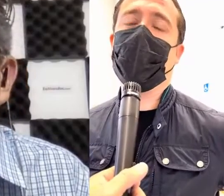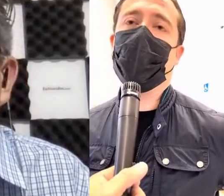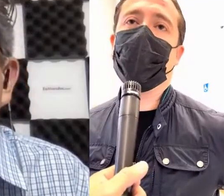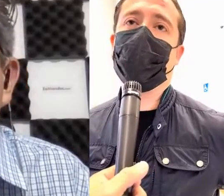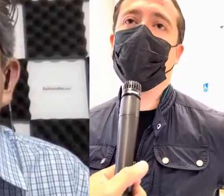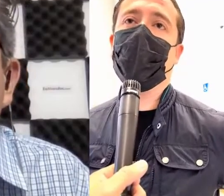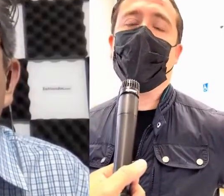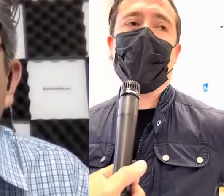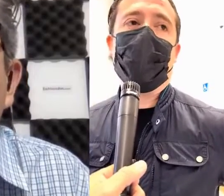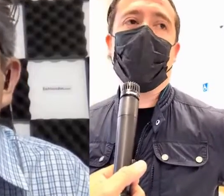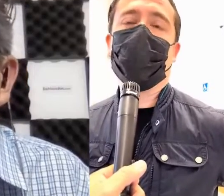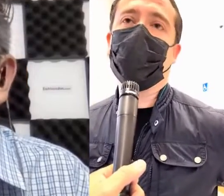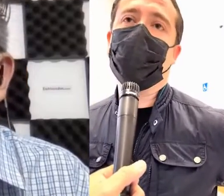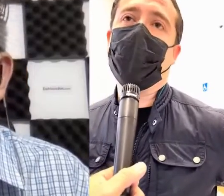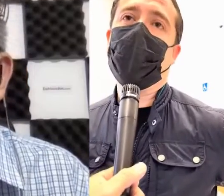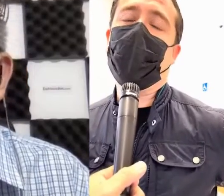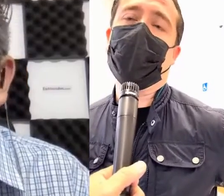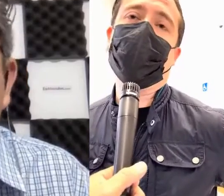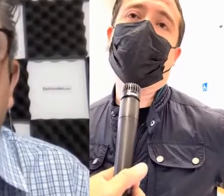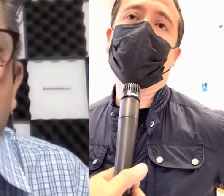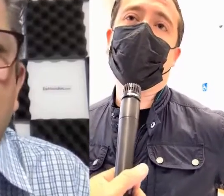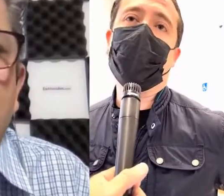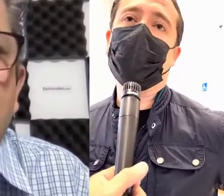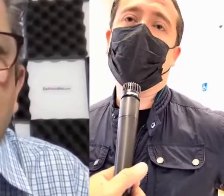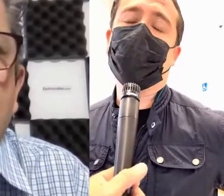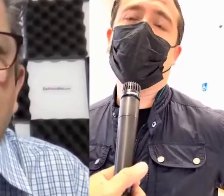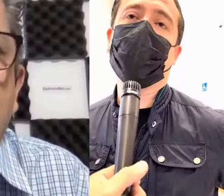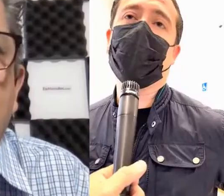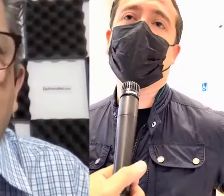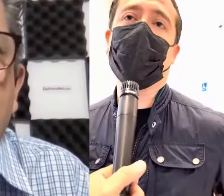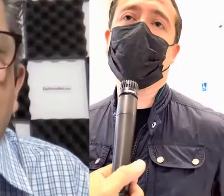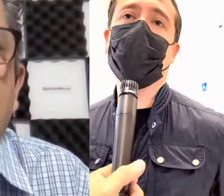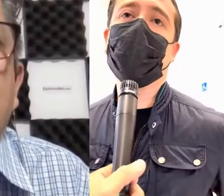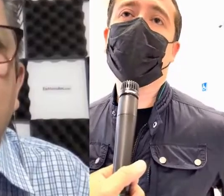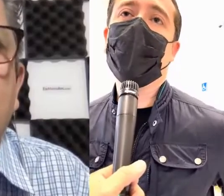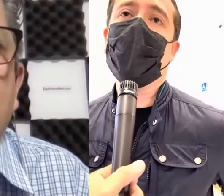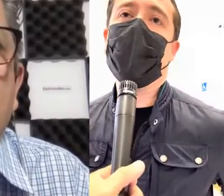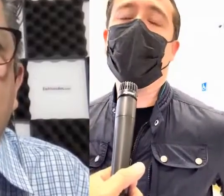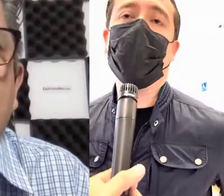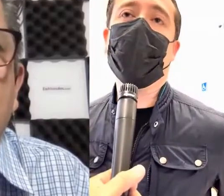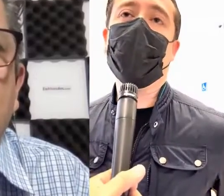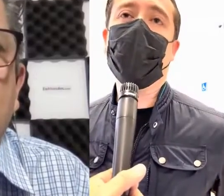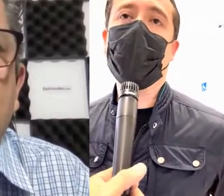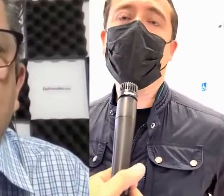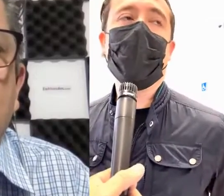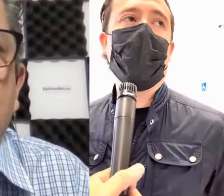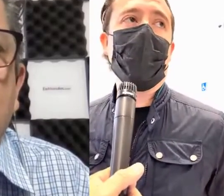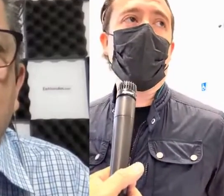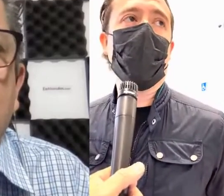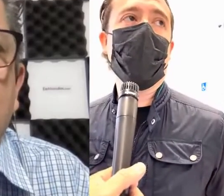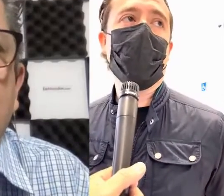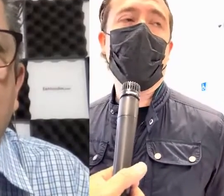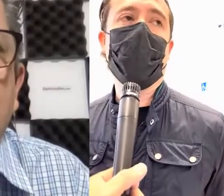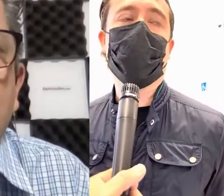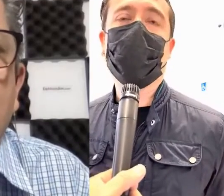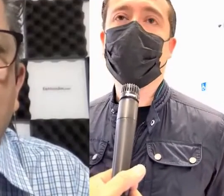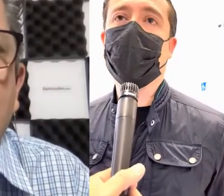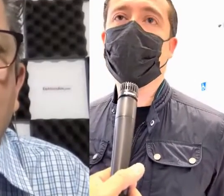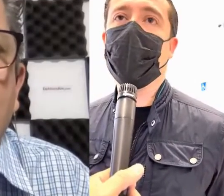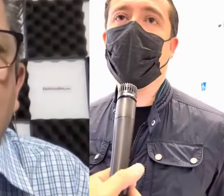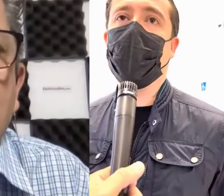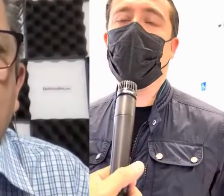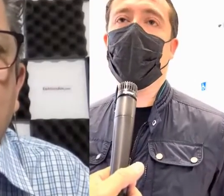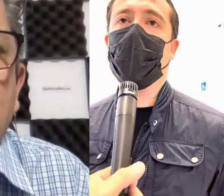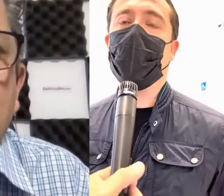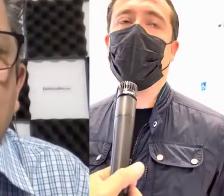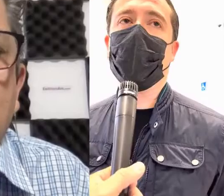esta área de innovación para escuchar las necesidades de las próximas generaciones, que al final del día hoy no se nos